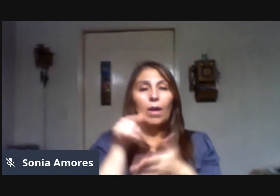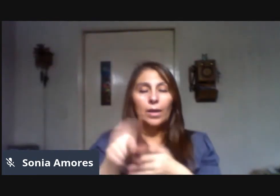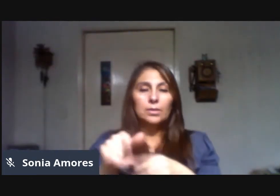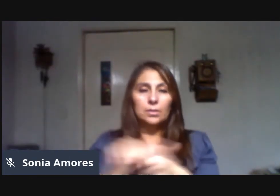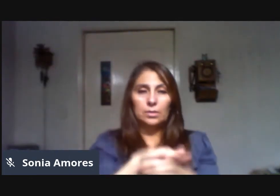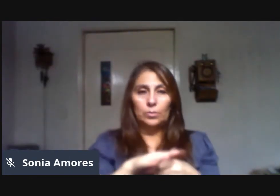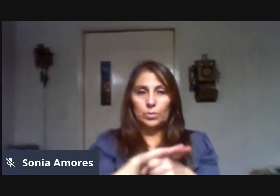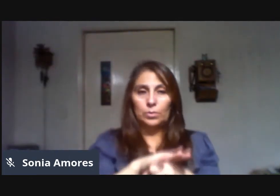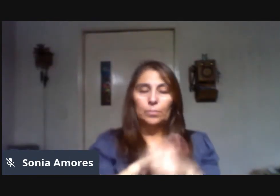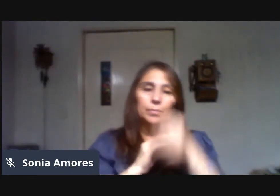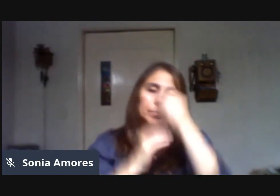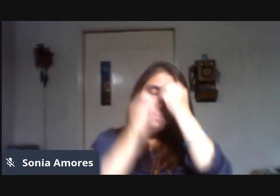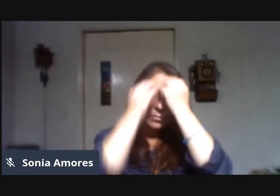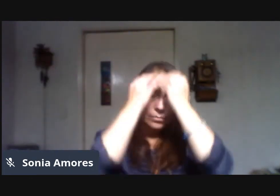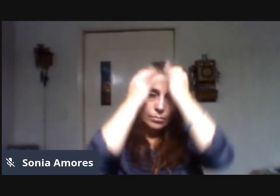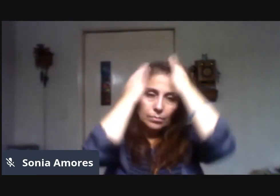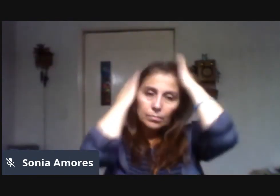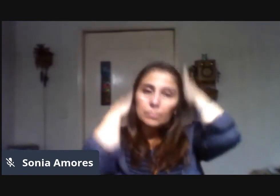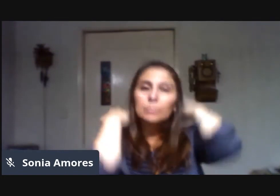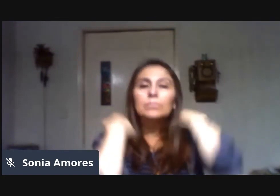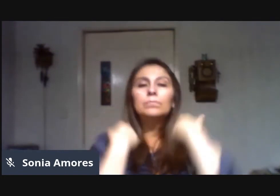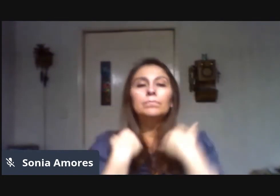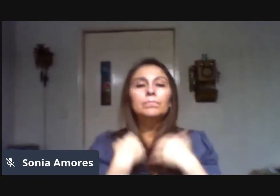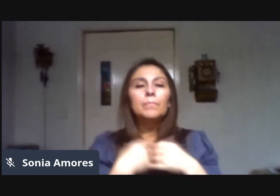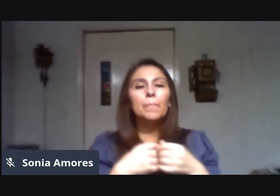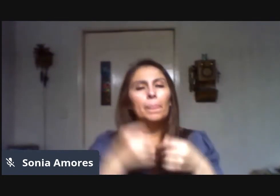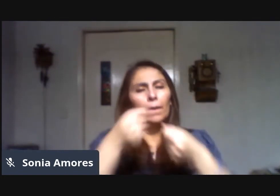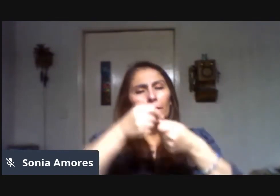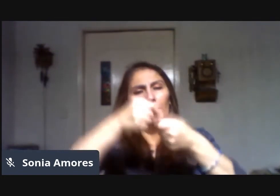Bueno, varias cosas